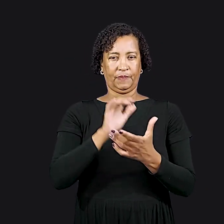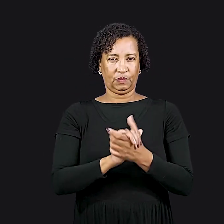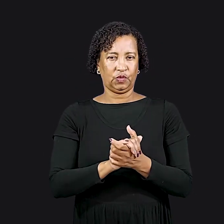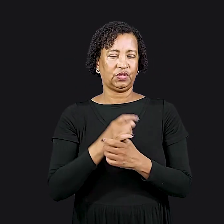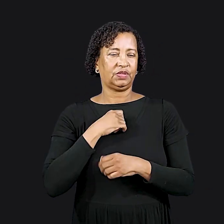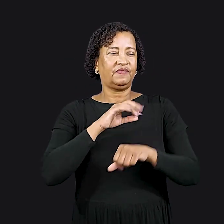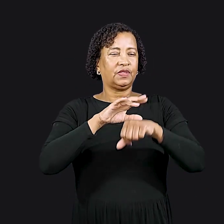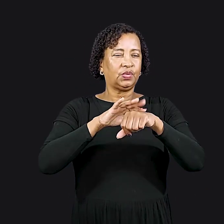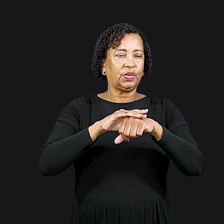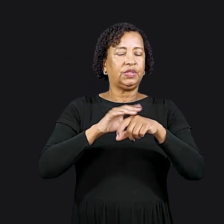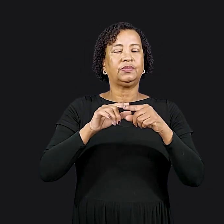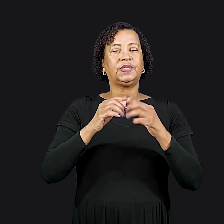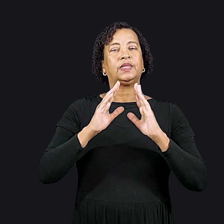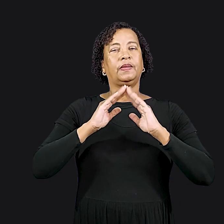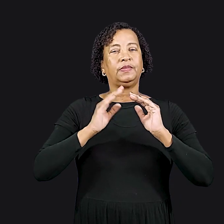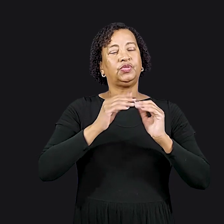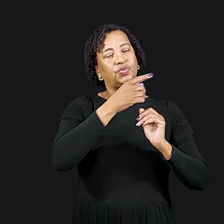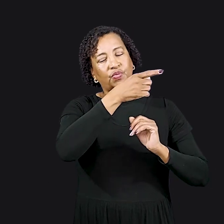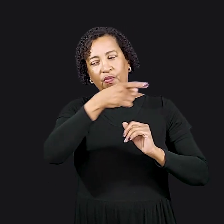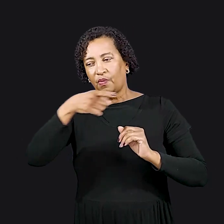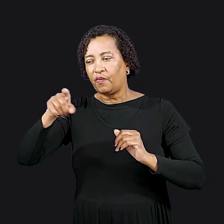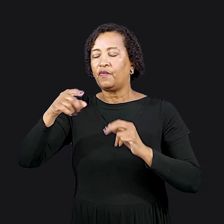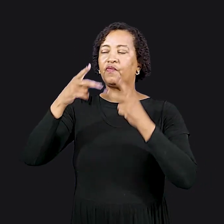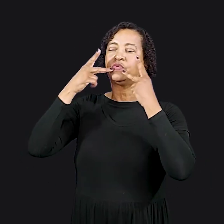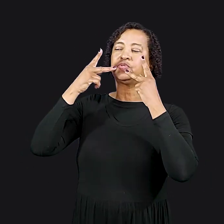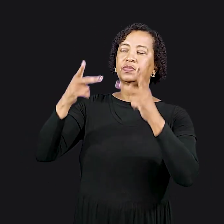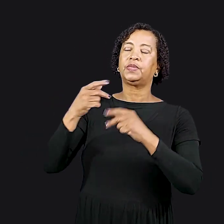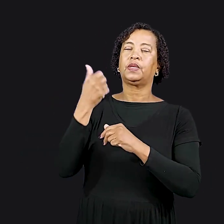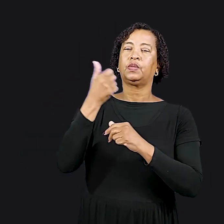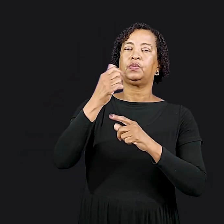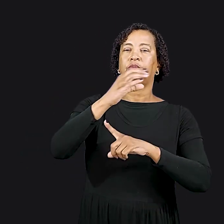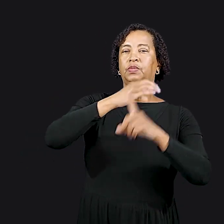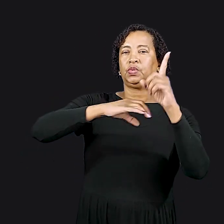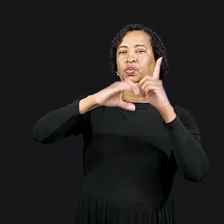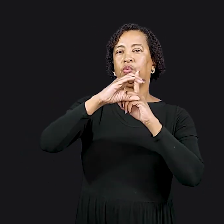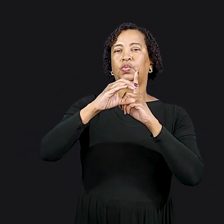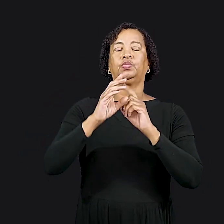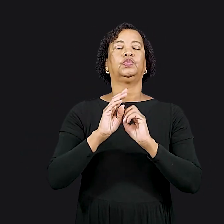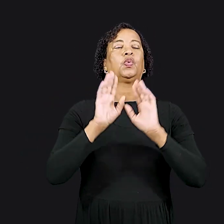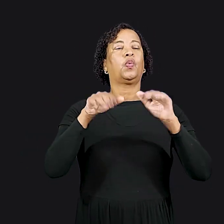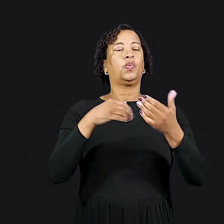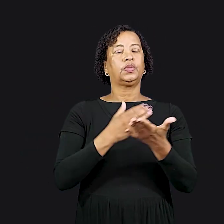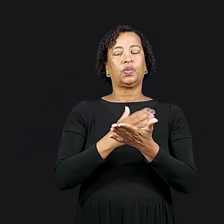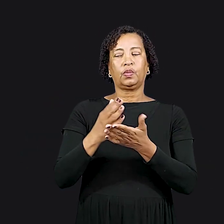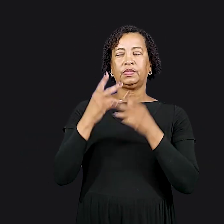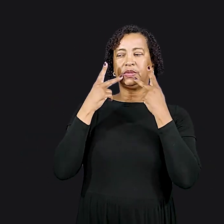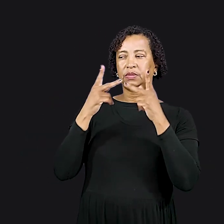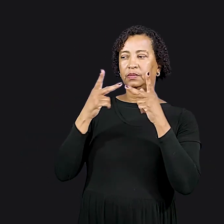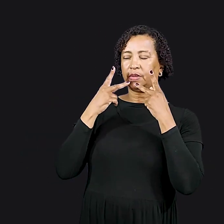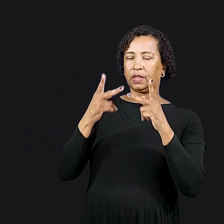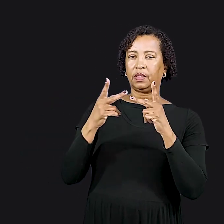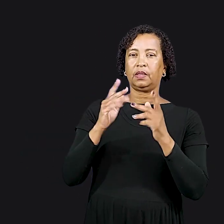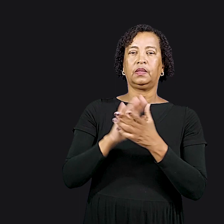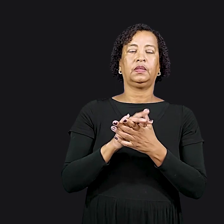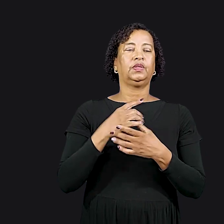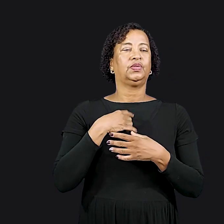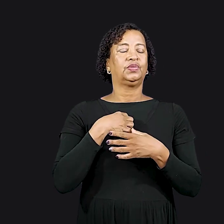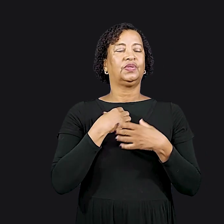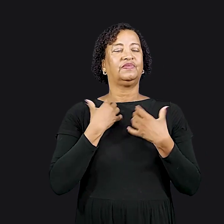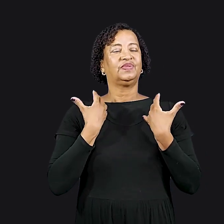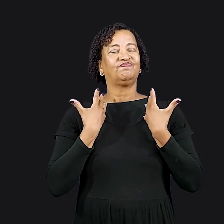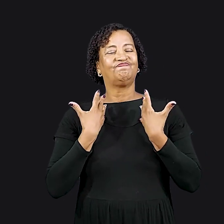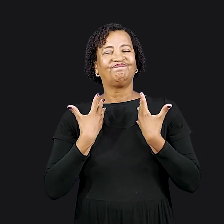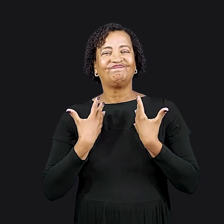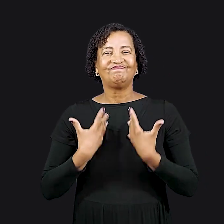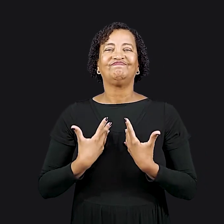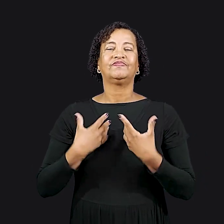minha esposa fez questão que eu fosse pregar no primeiro culto naquela igreja. Quando comecei a pregar, eu estava